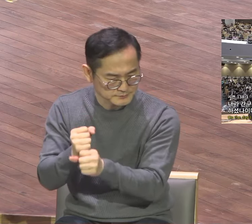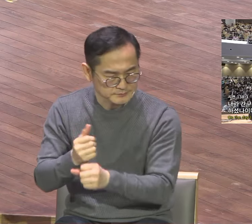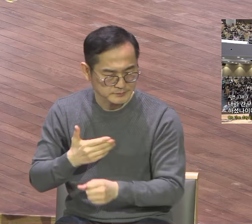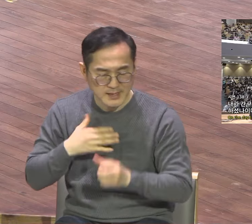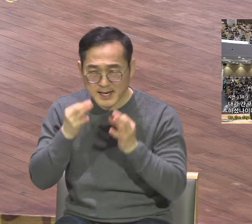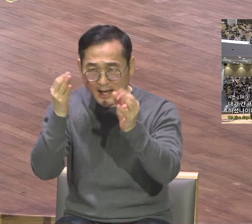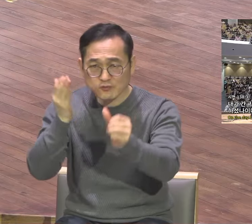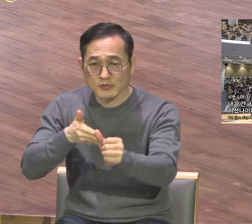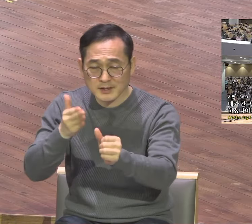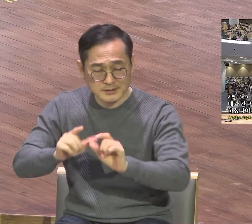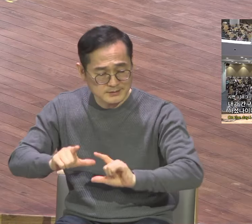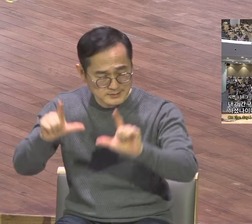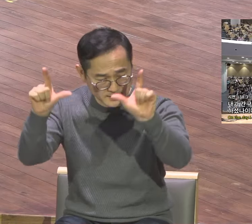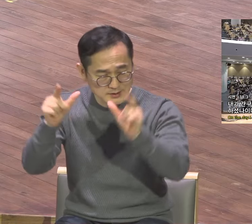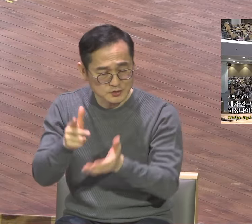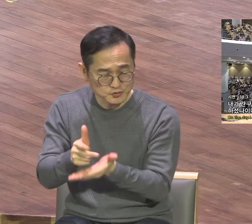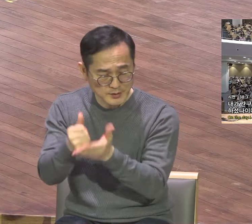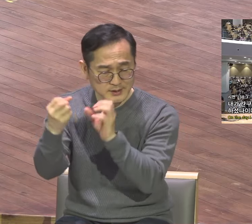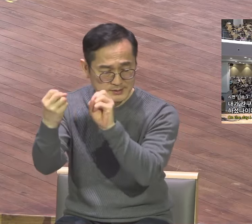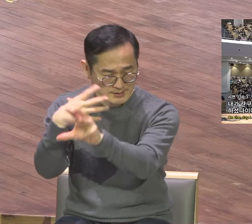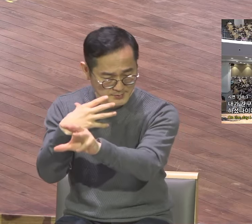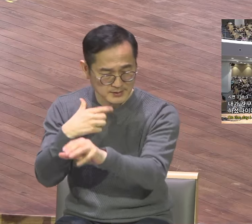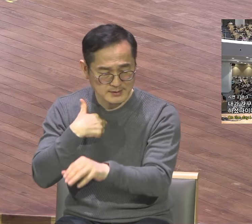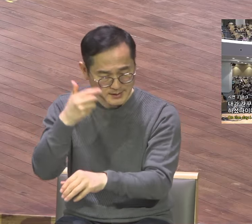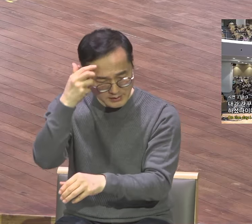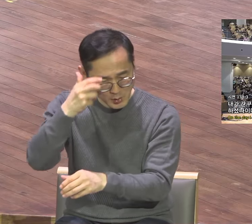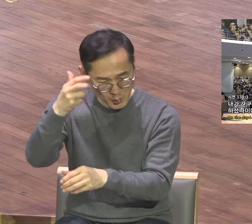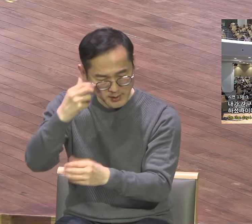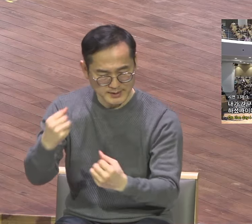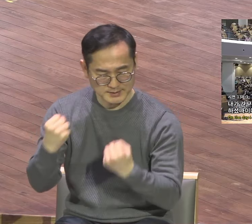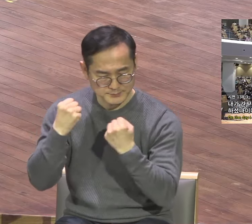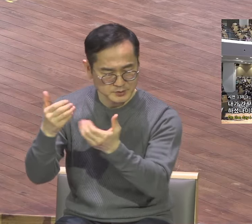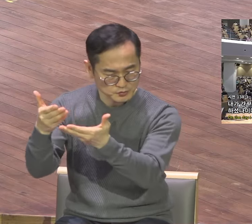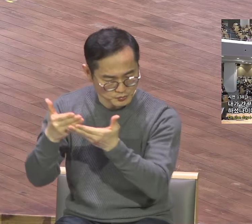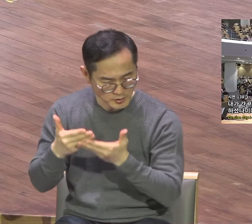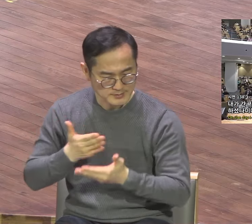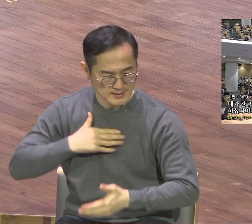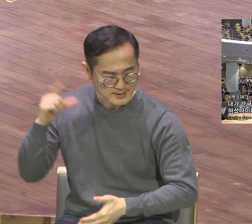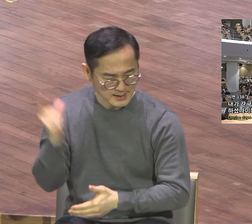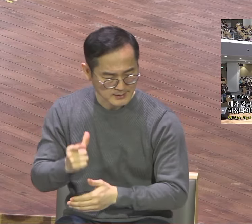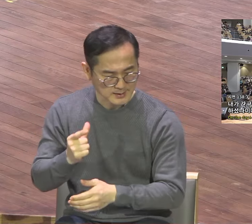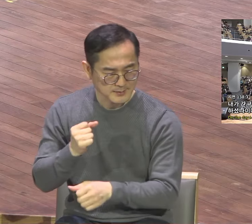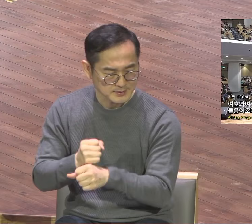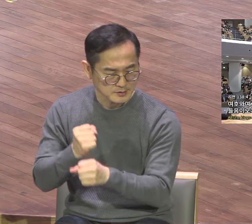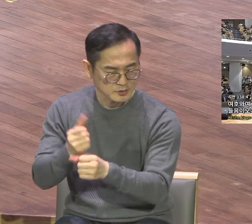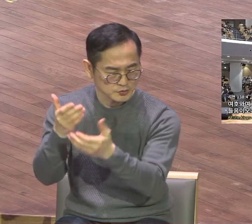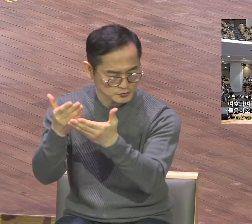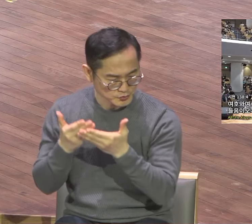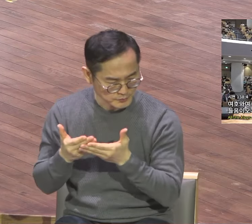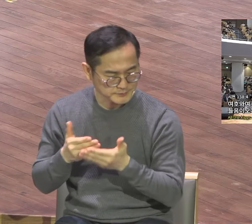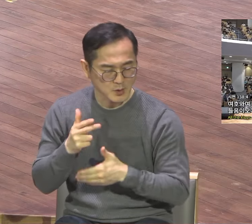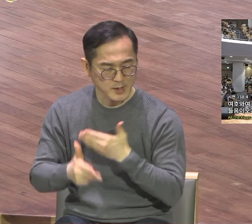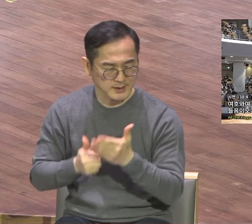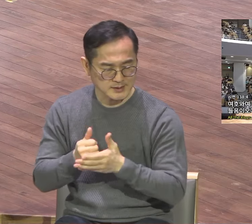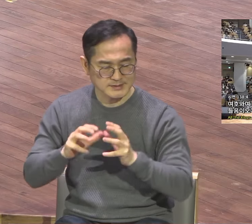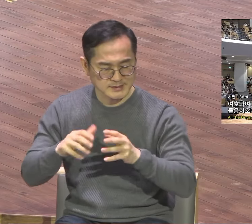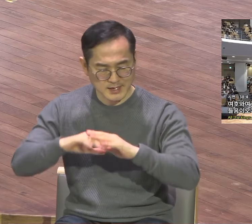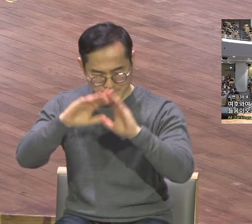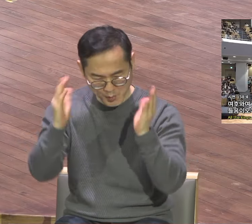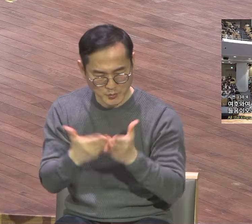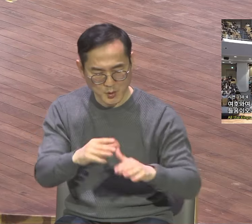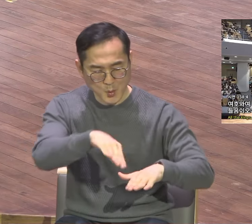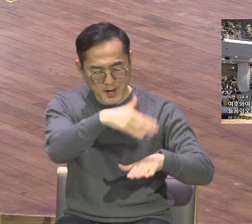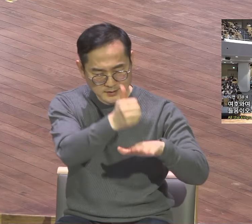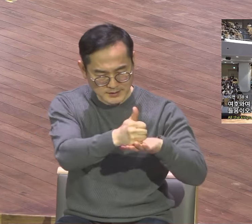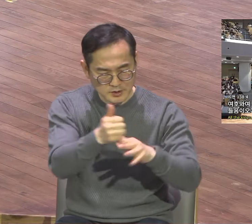내가 간구하는 날에 주께서 응답하시고 내 영혼에 힘을 주어 나를 강하게 하셨나이다. 여호와여,